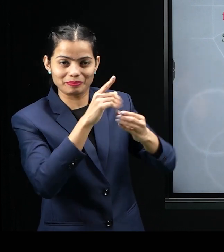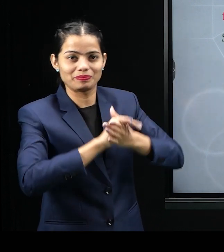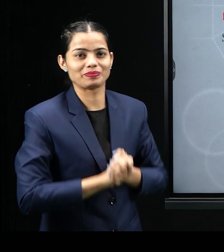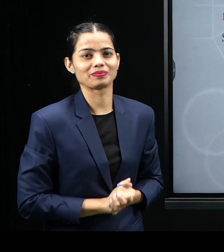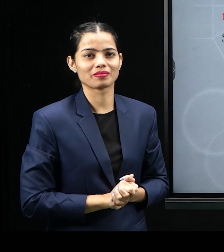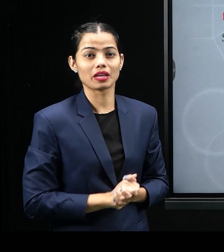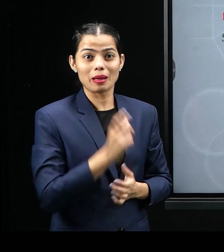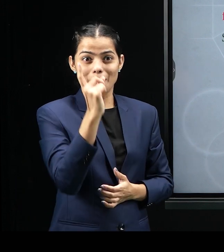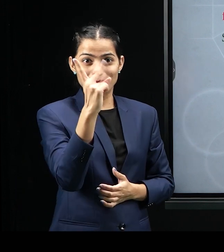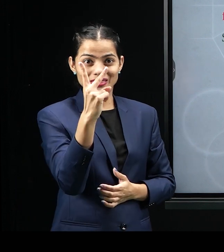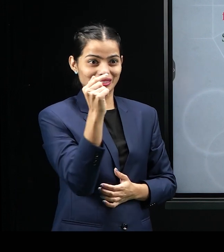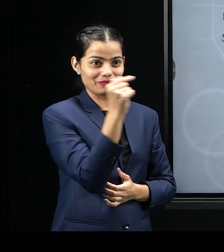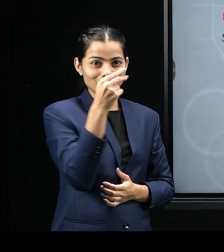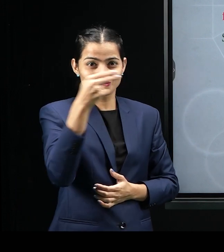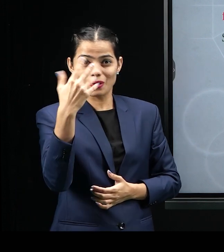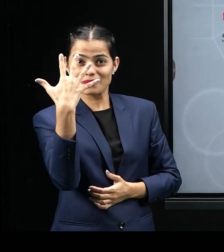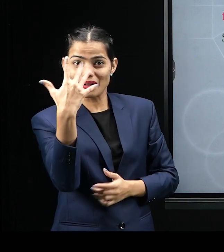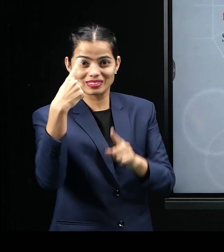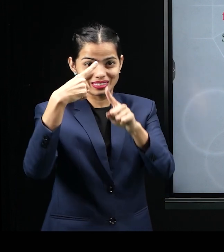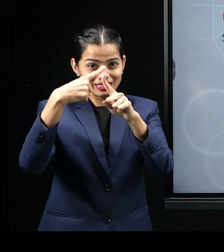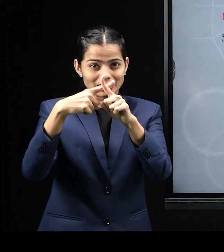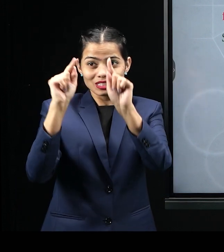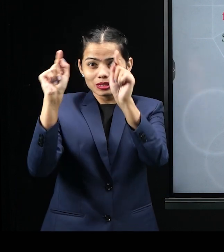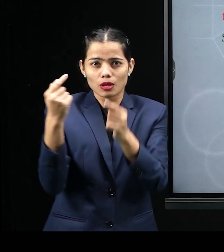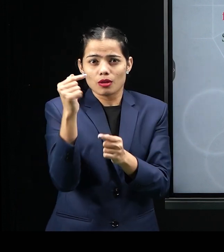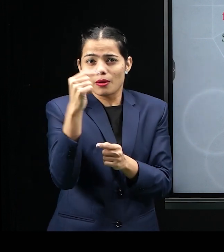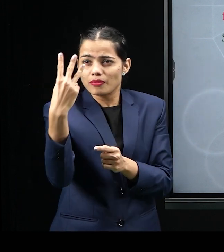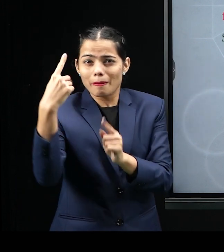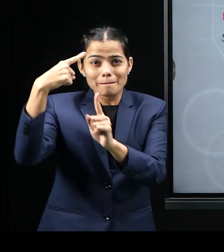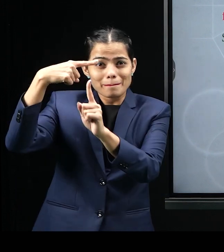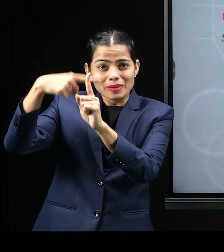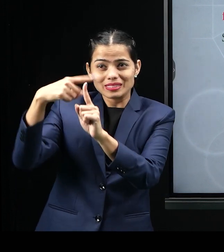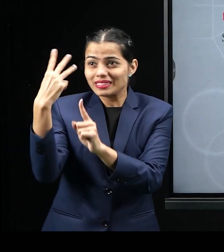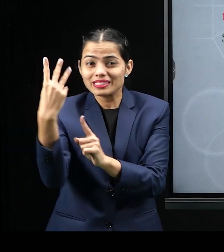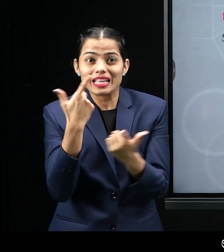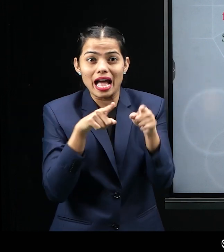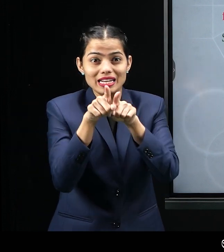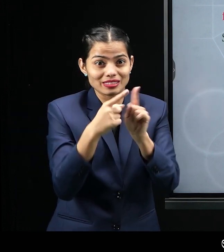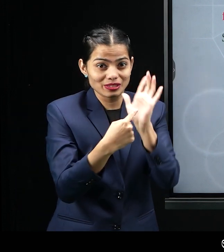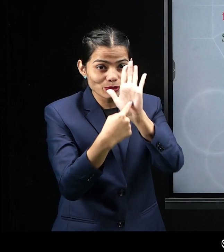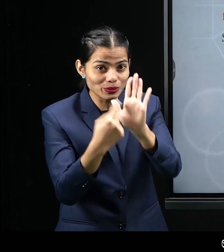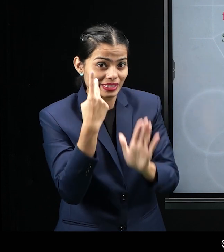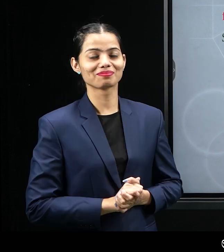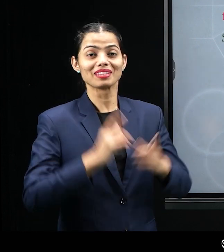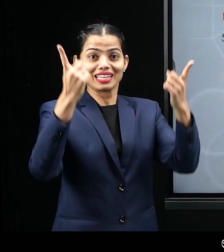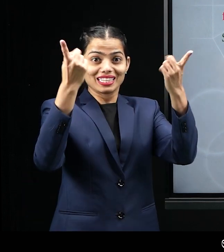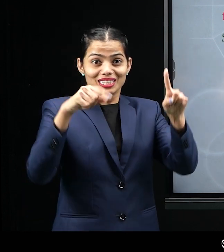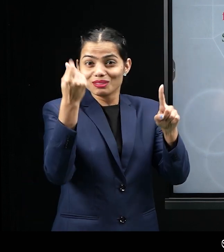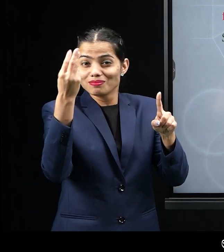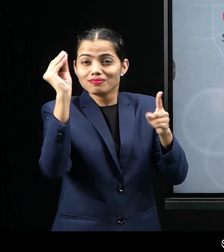-12 5 ಇಂಟು -3 3 0 R ಇದಕ್ಕಿಂತ ಕಡಿಮೆ 5.